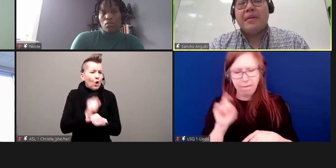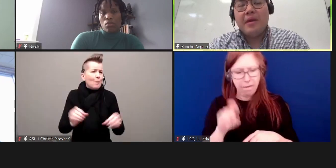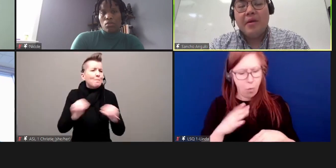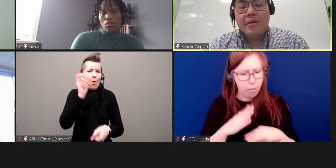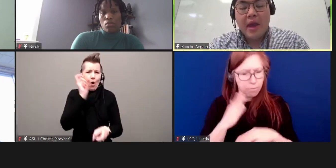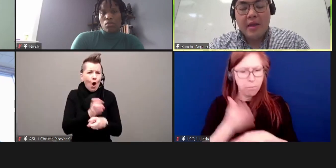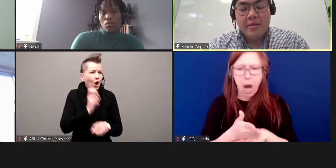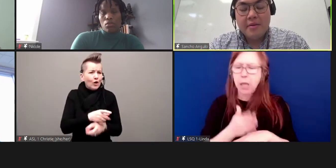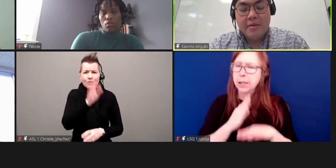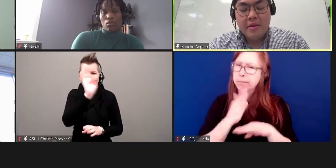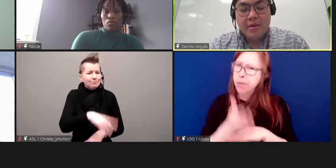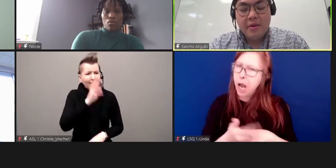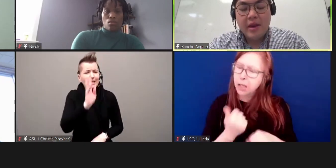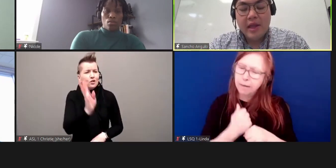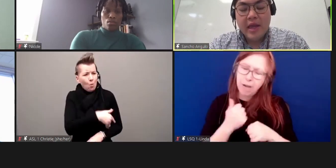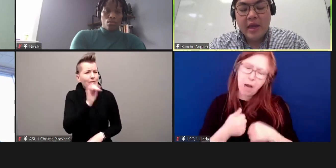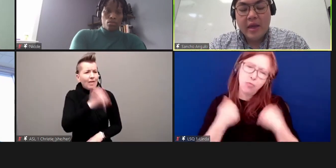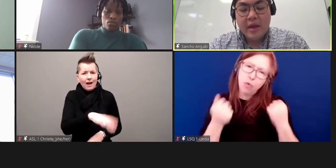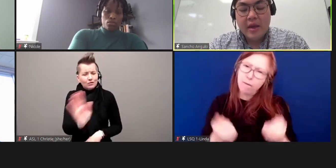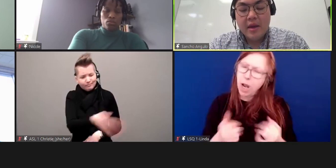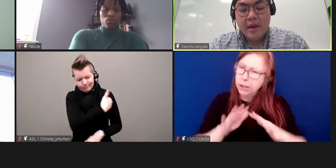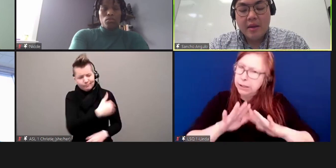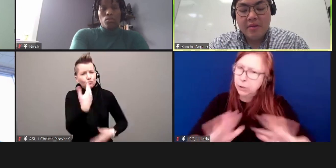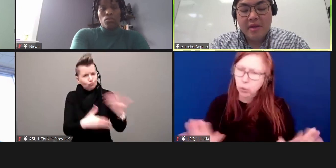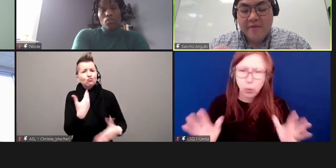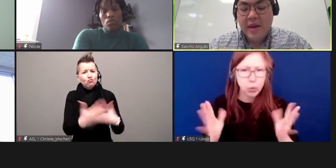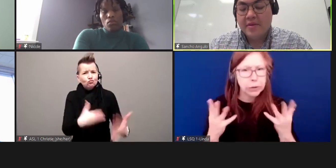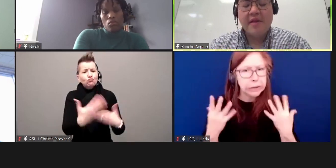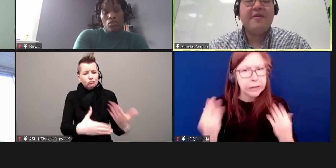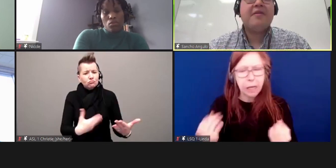faire, c'était travailler plus fort